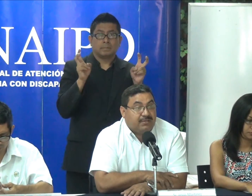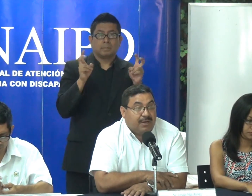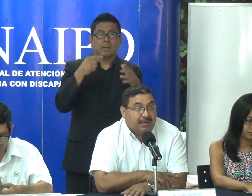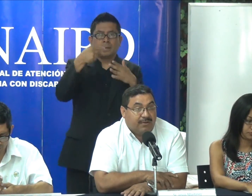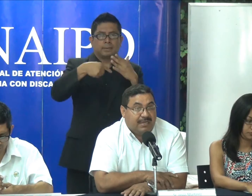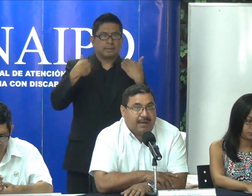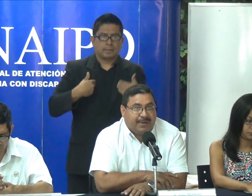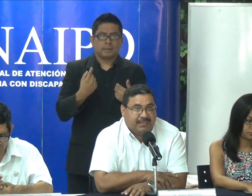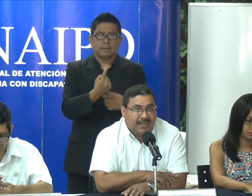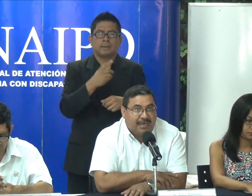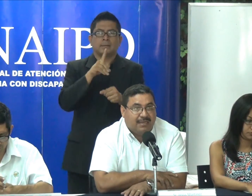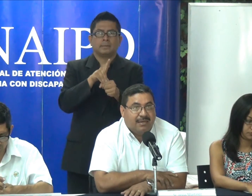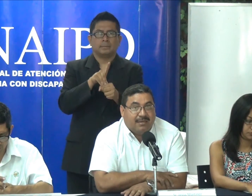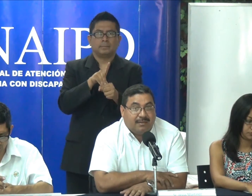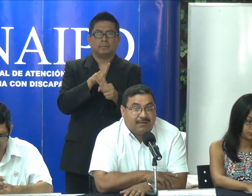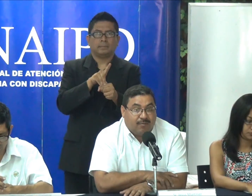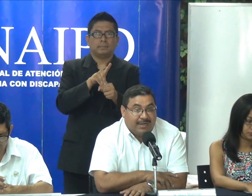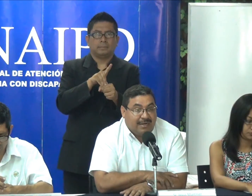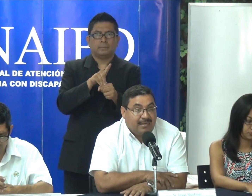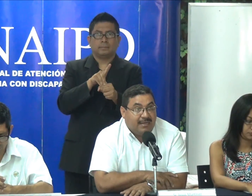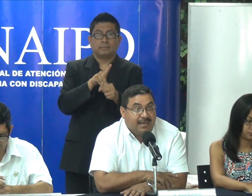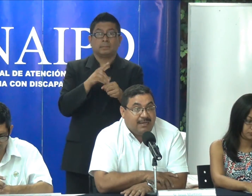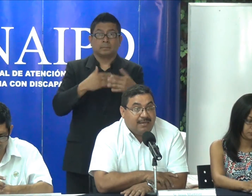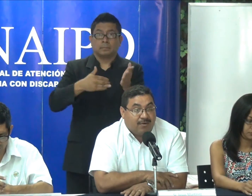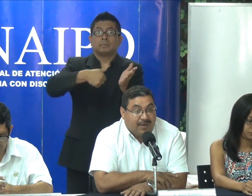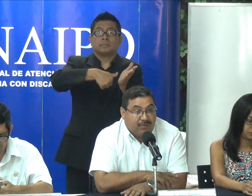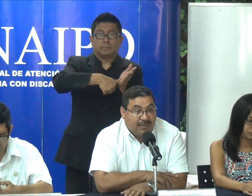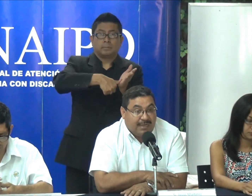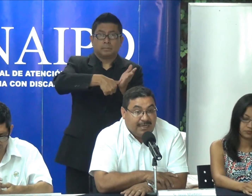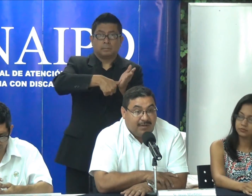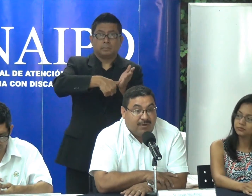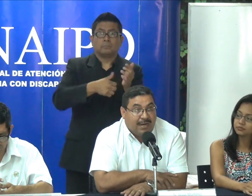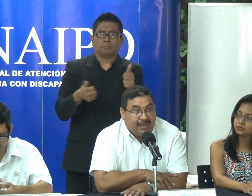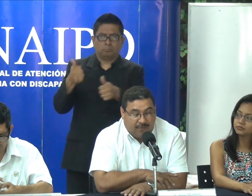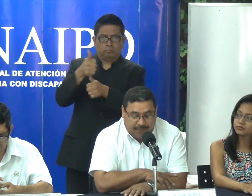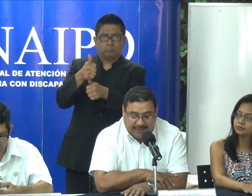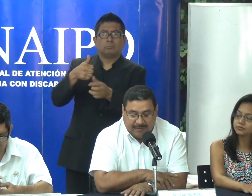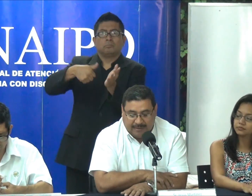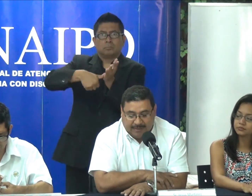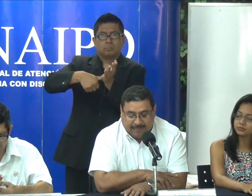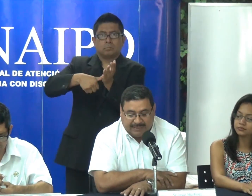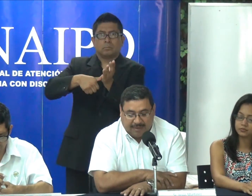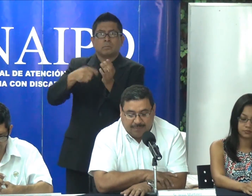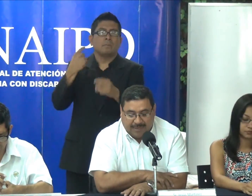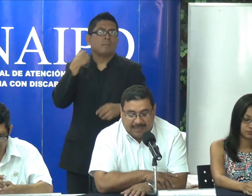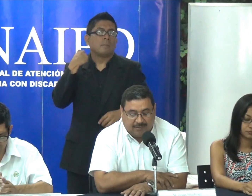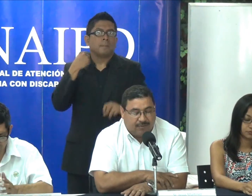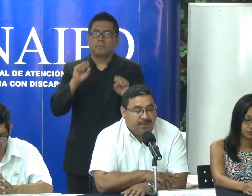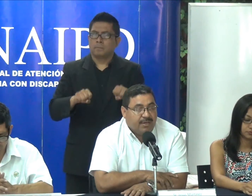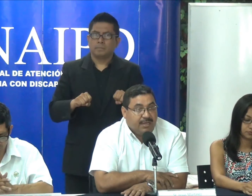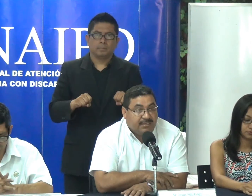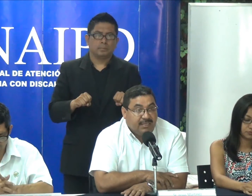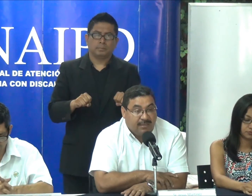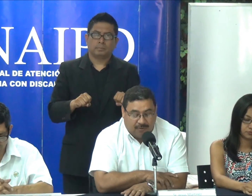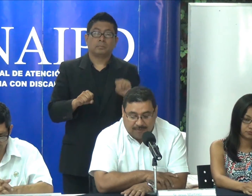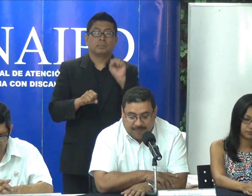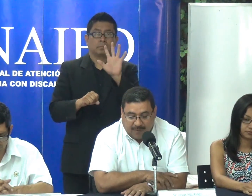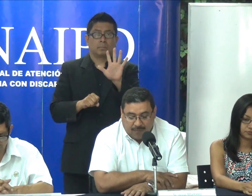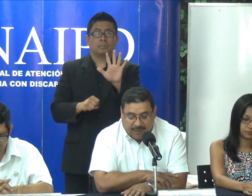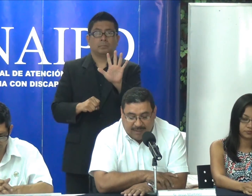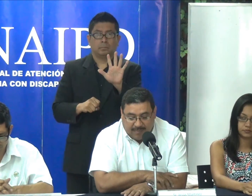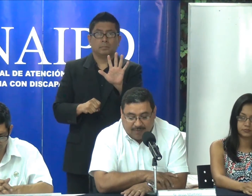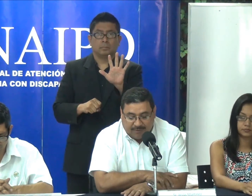de las personas con discapacidad, que como alcaldía, como autoridades locales no pueden pasar por alto. Y